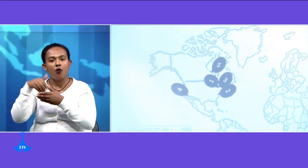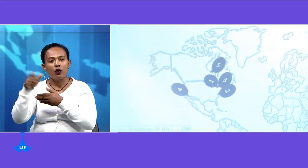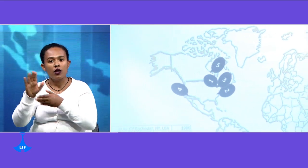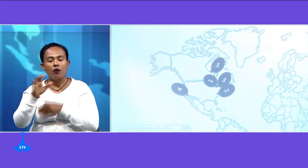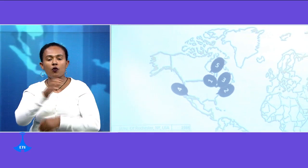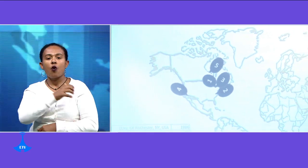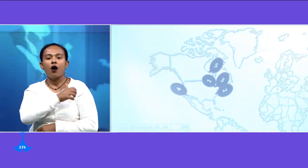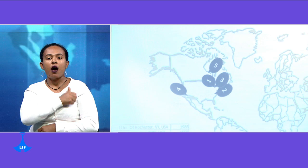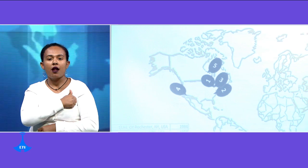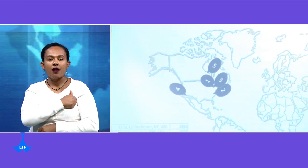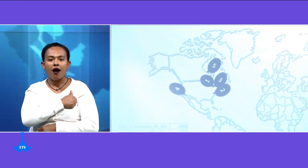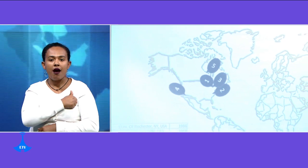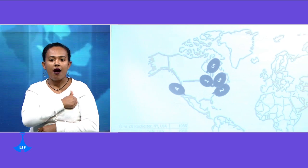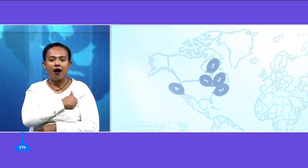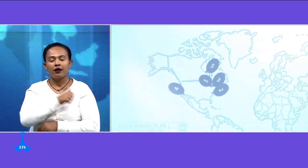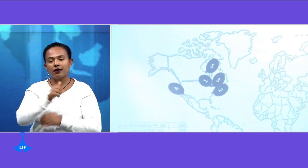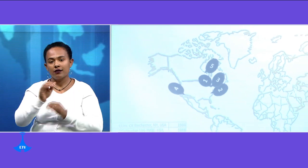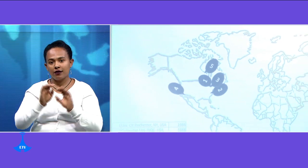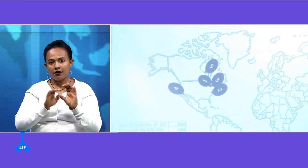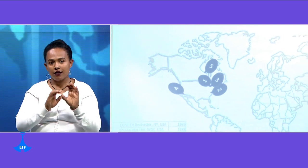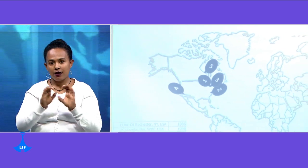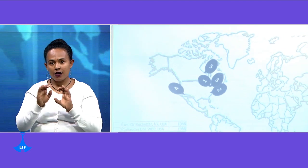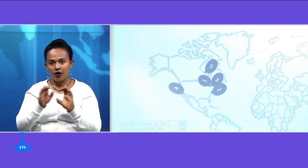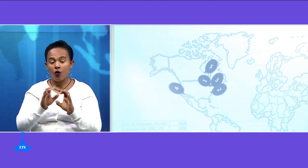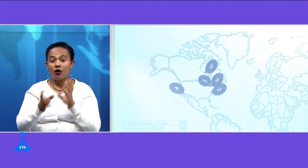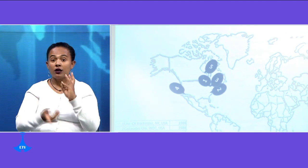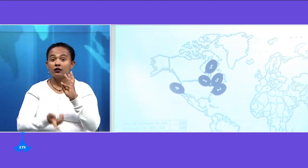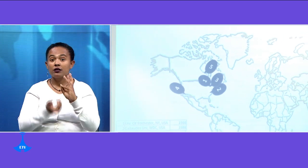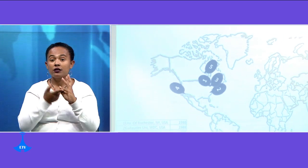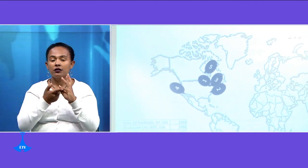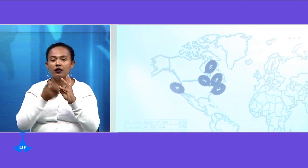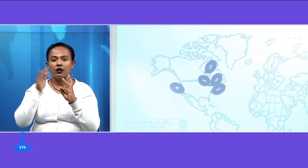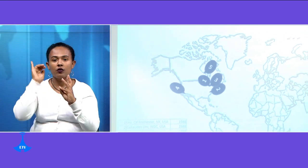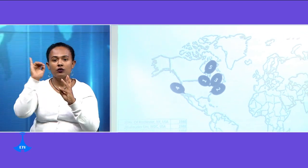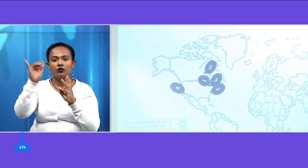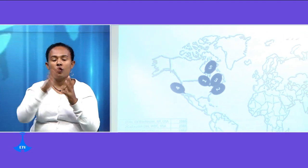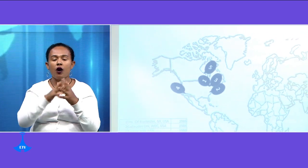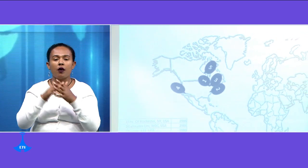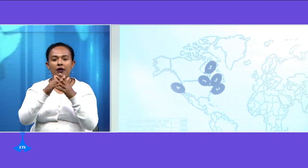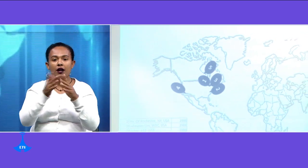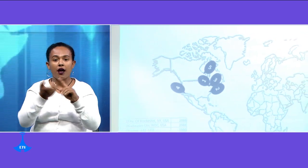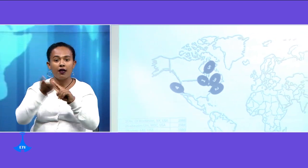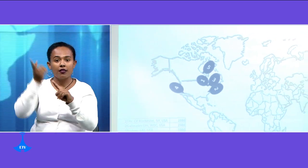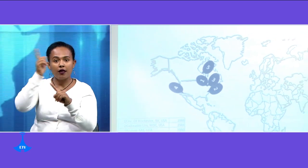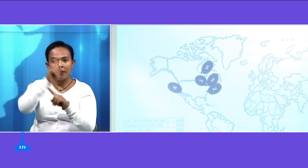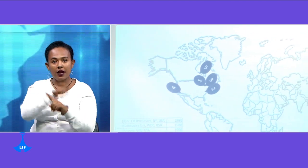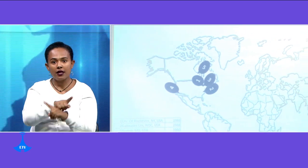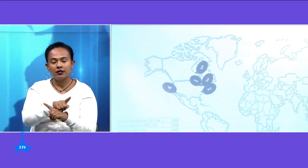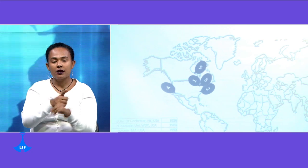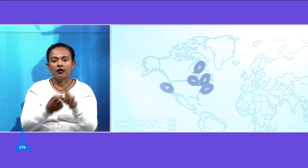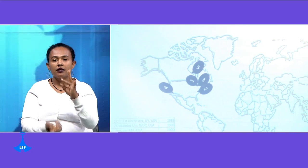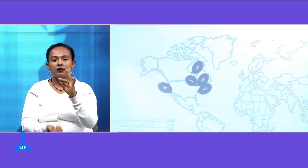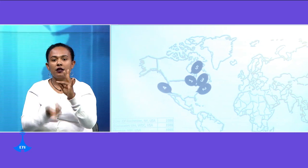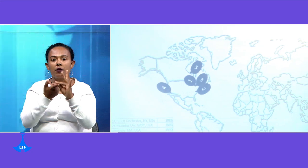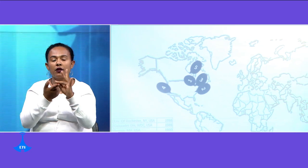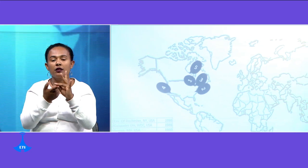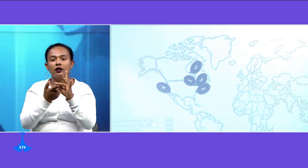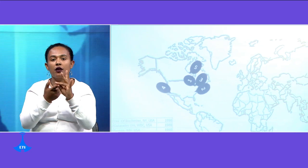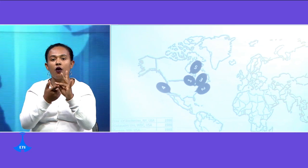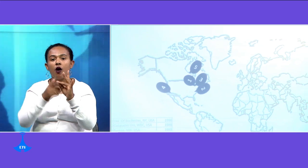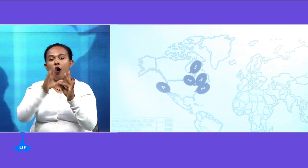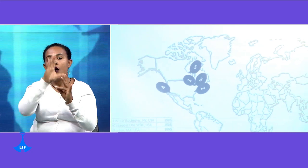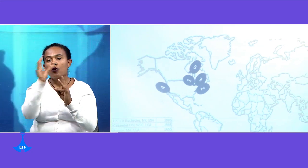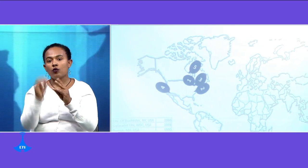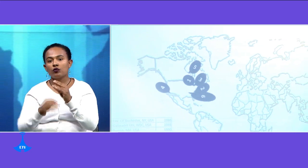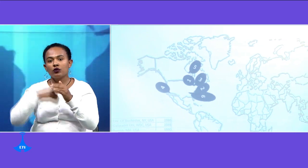ካናዳ የተደረገው። 6ኛው ወደዛው ወደ አሜሪካ ተመለሰ። 7ኛው አሁን አህጉር ተሻግሮ ወደ